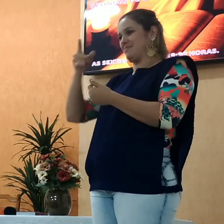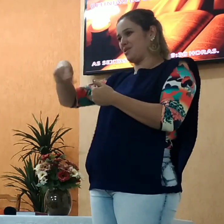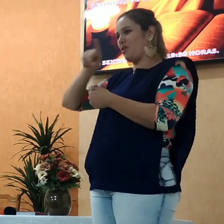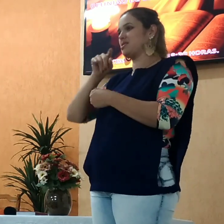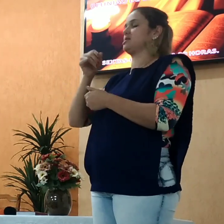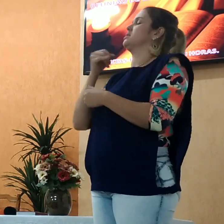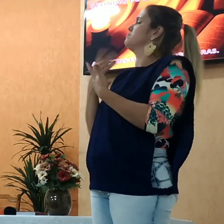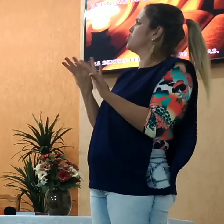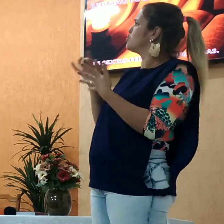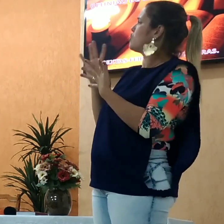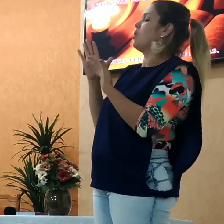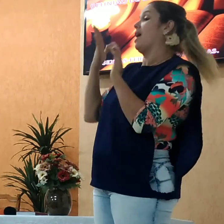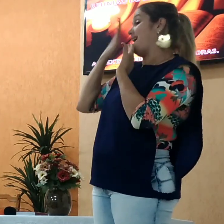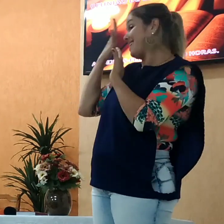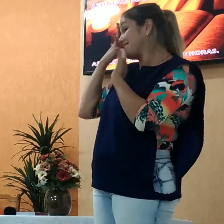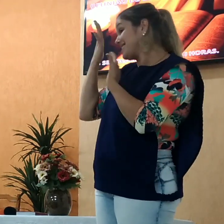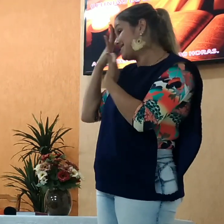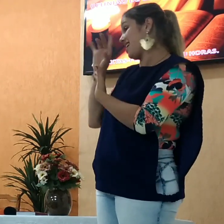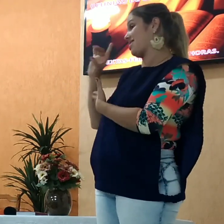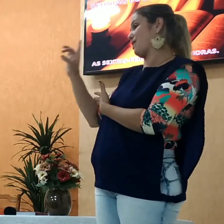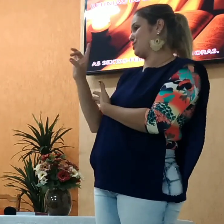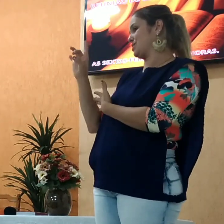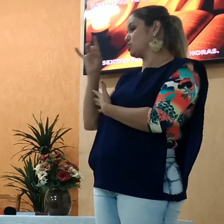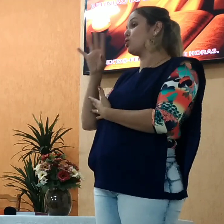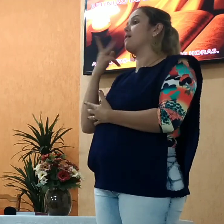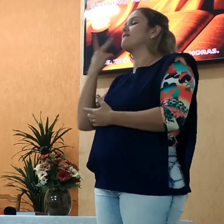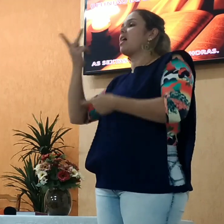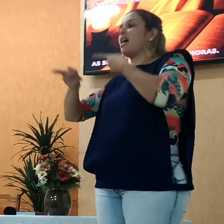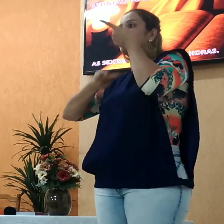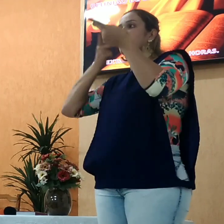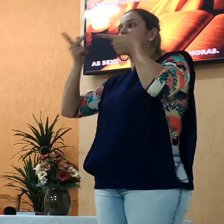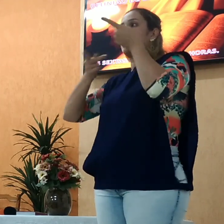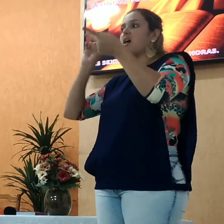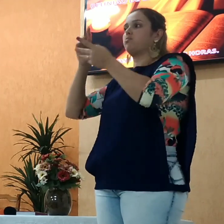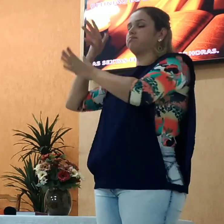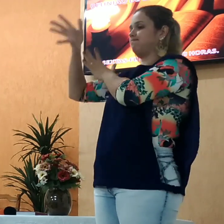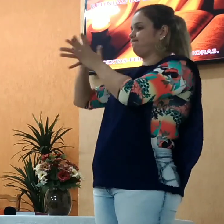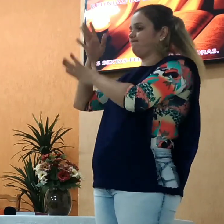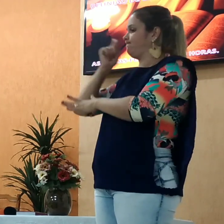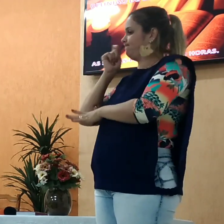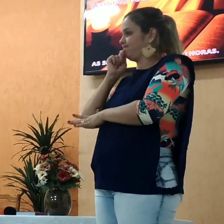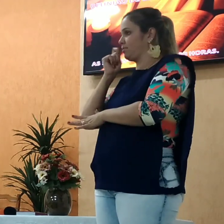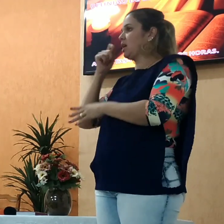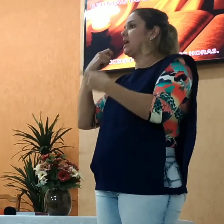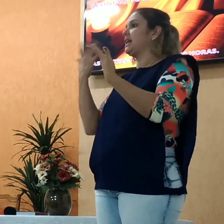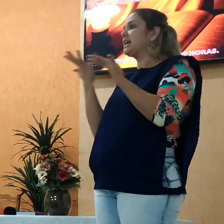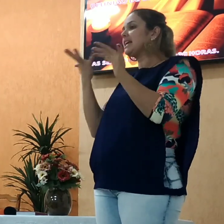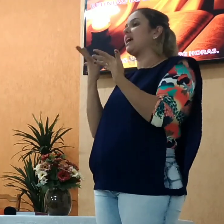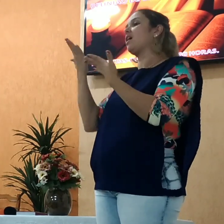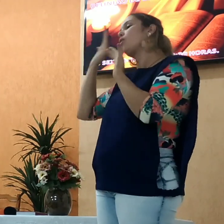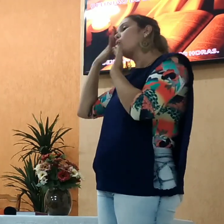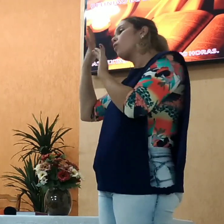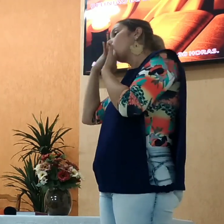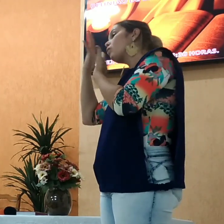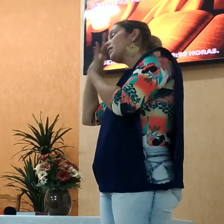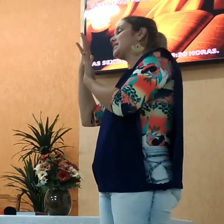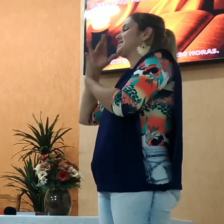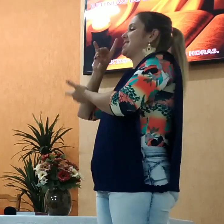fica satisfeito apenas em falar com seus lábios, mas ele também convida a sua alma, dizendo o